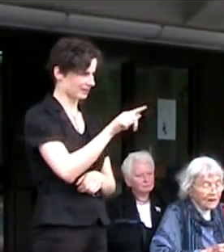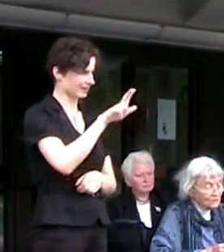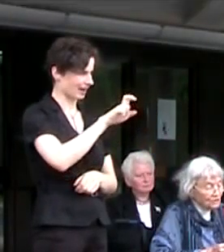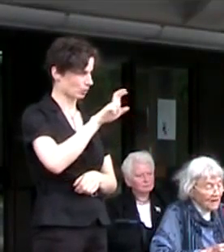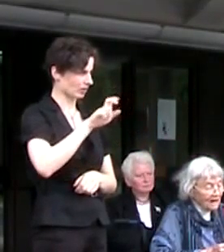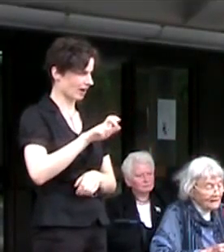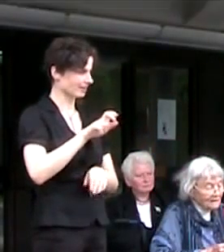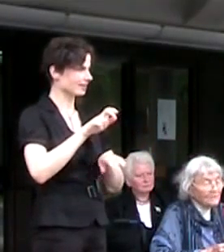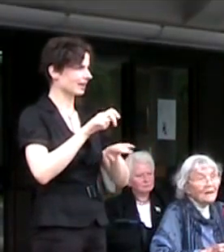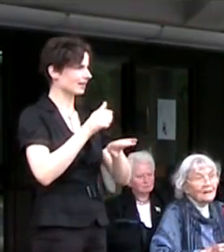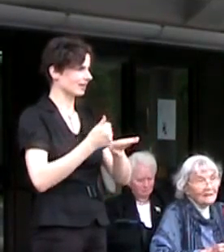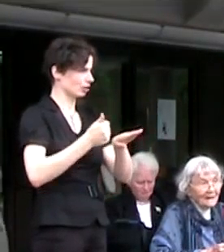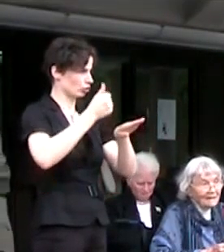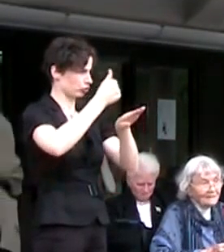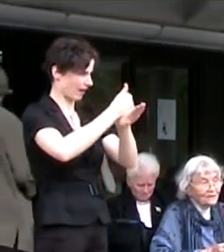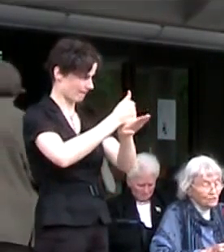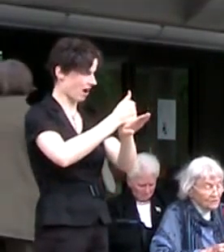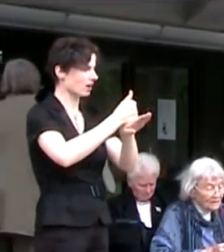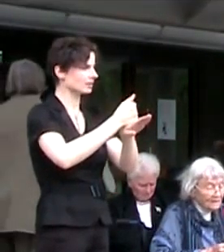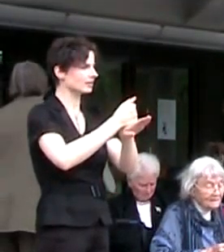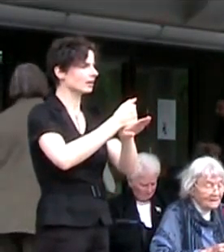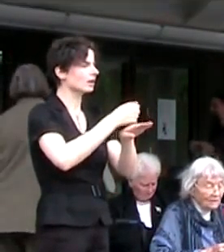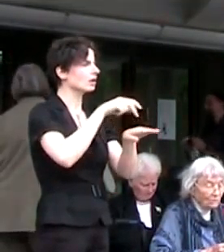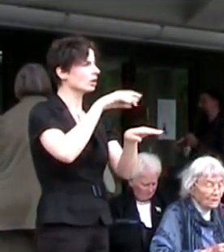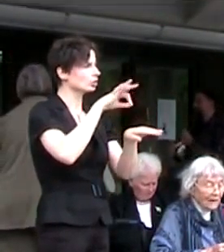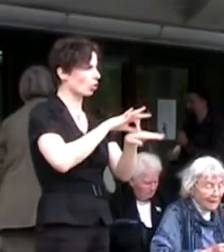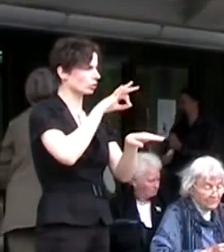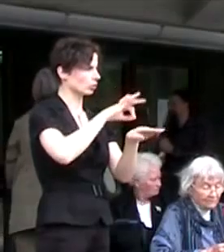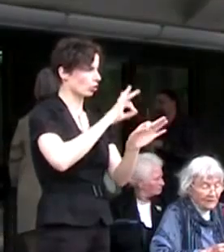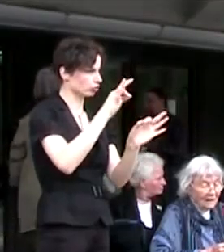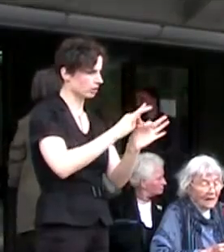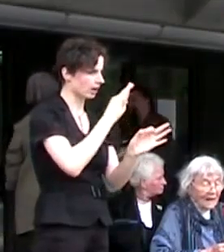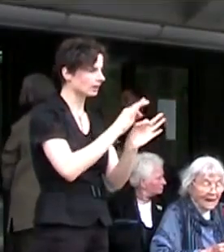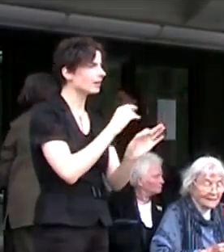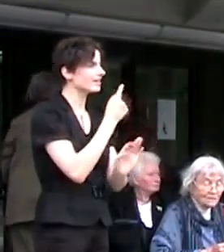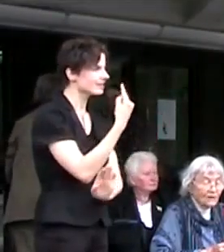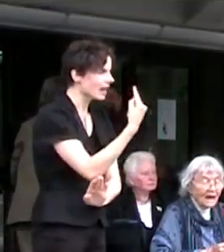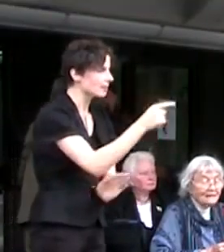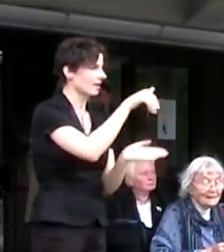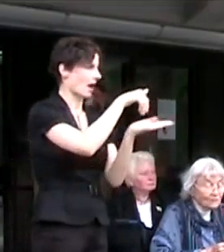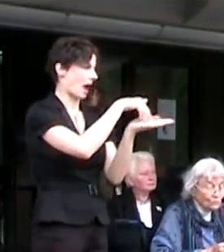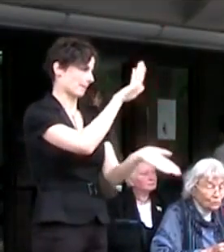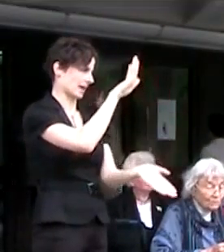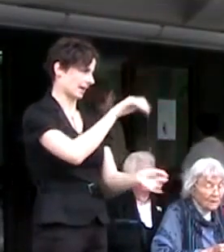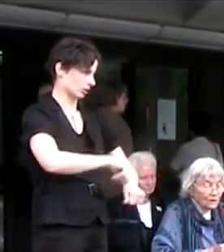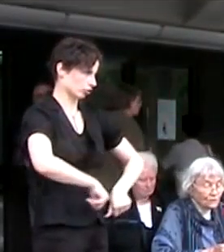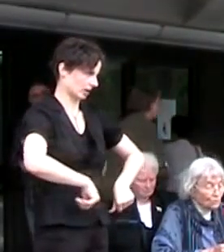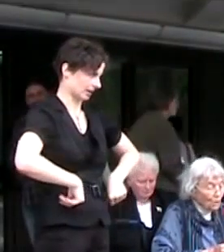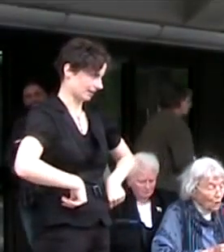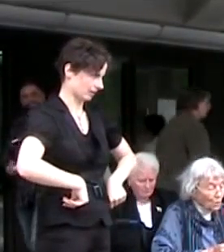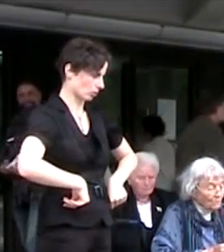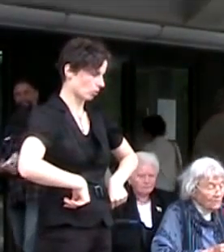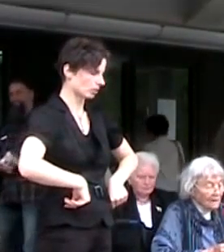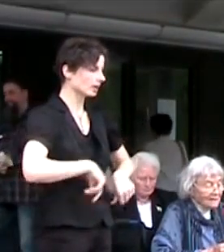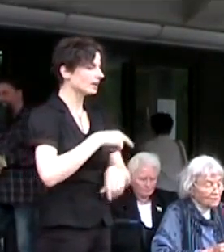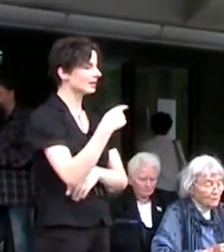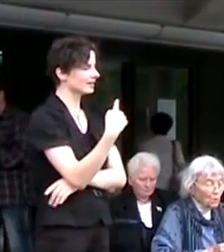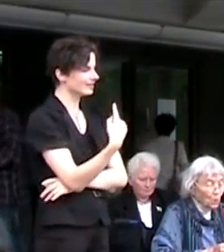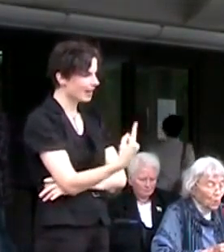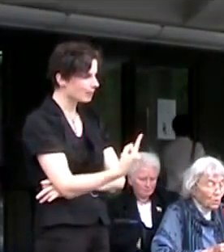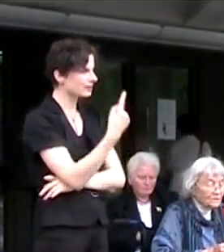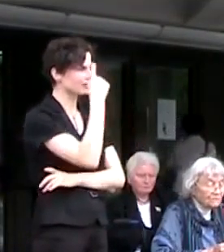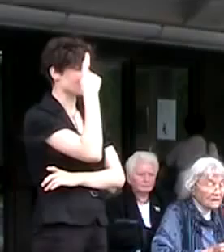Dr. Karl Schneider lehnt die Sterilisierung ab. Er hält es für einen Irrtum, zu glauben,